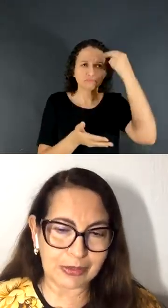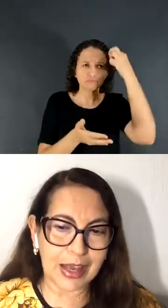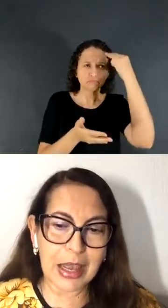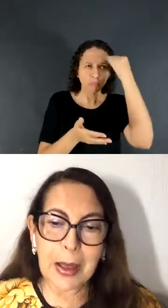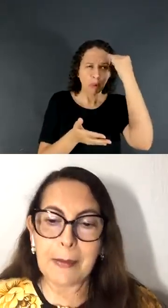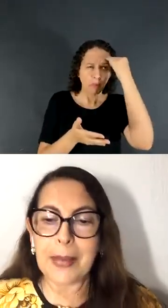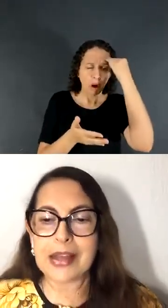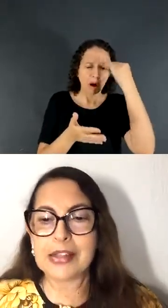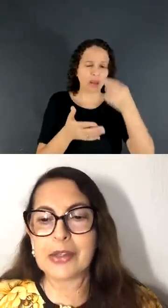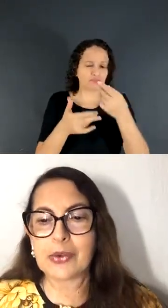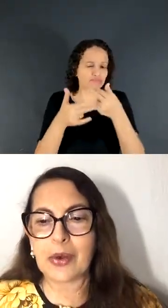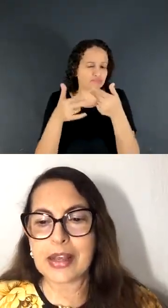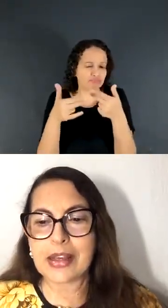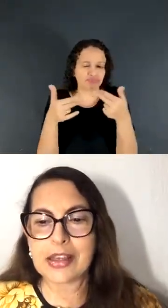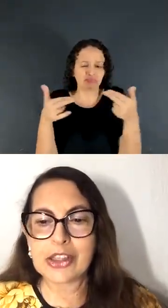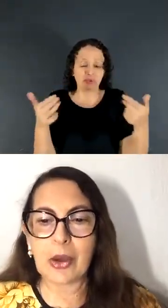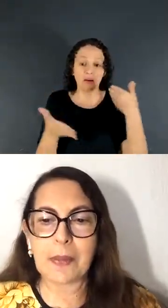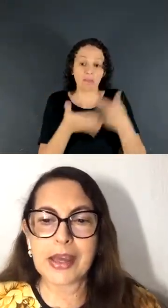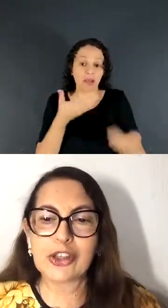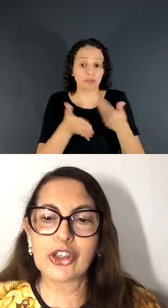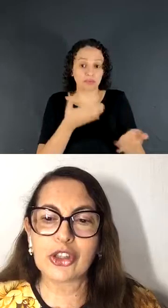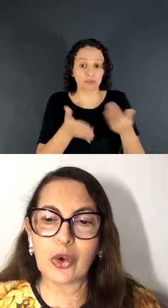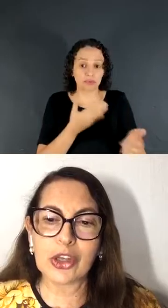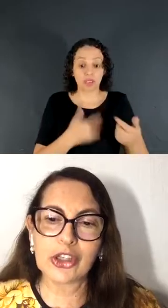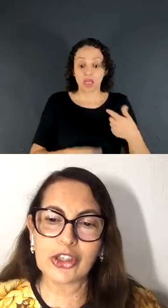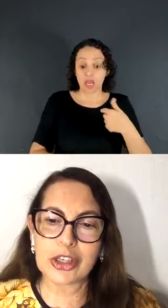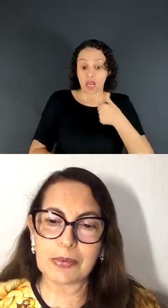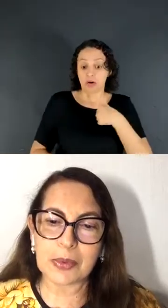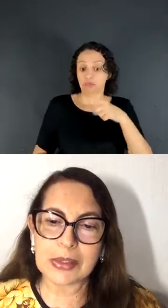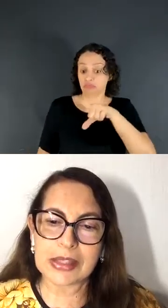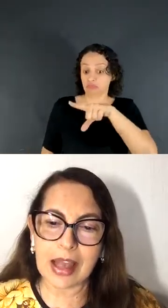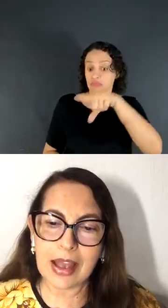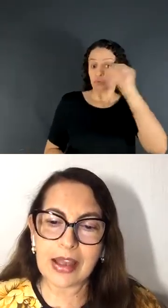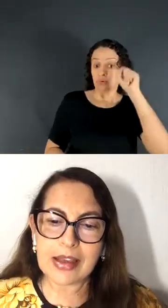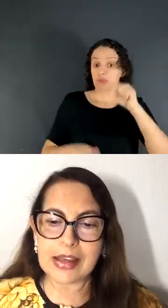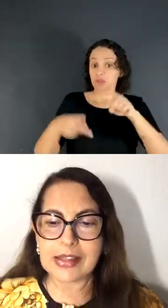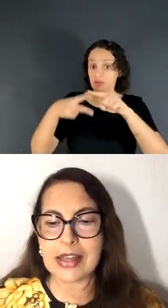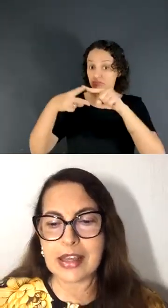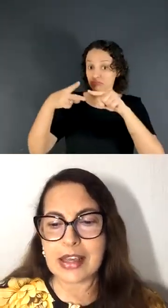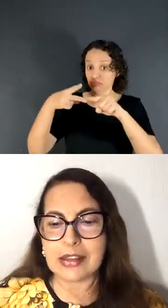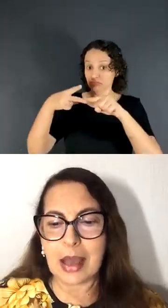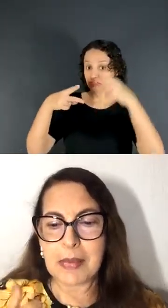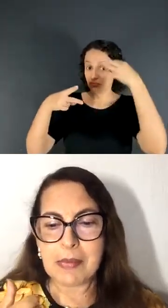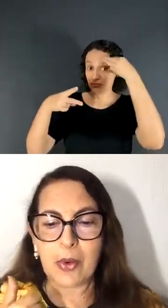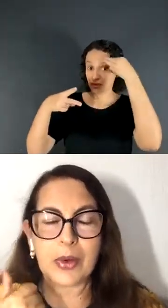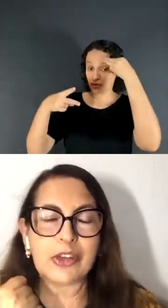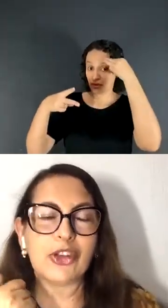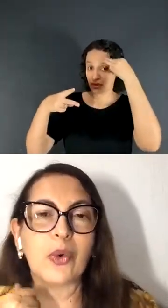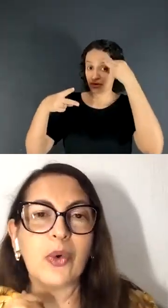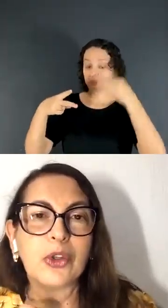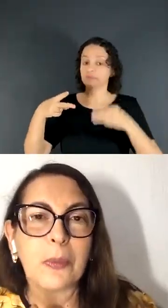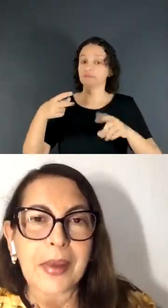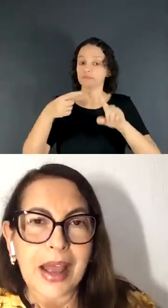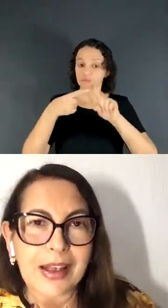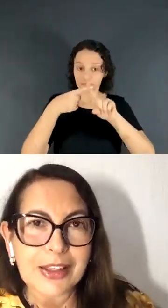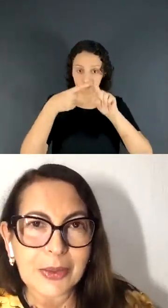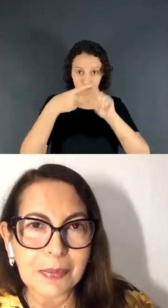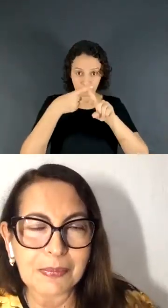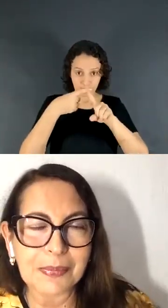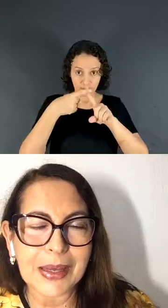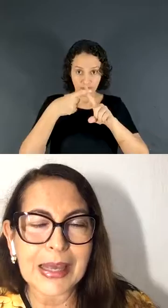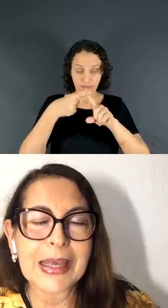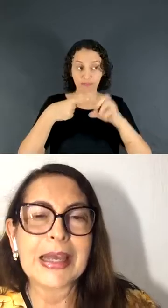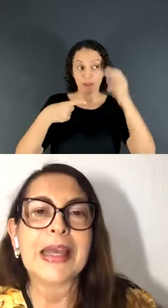vários, né? Mas eu escolhi aqui somente dois tipos, tá? Que seria da memória de curto